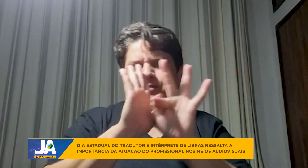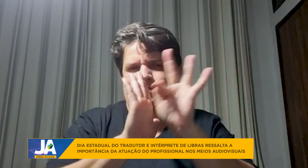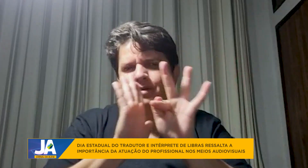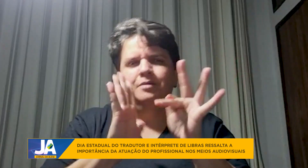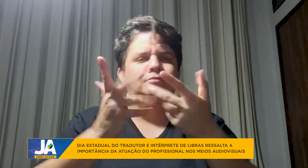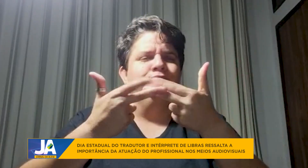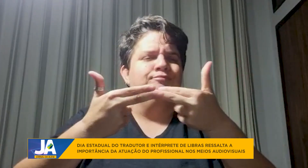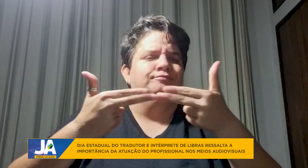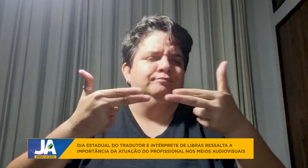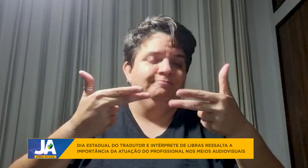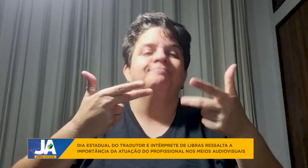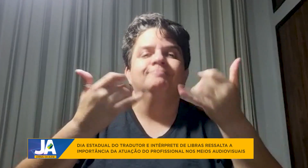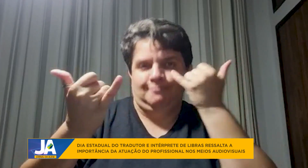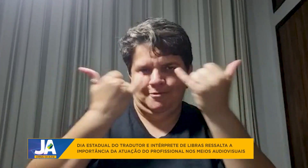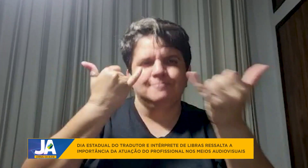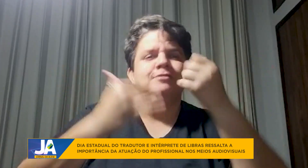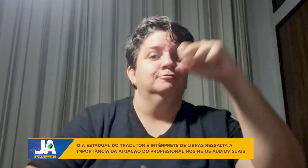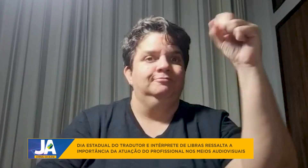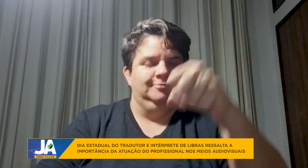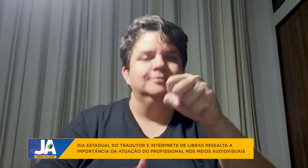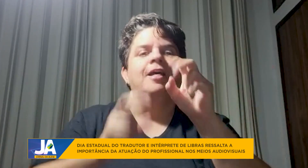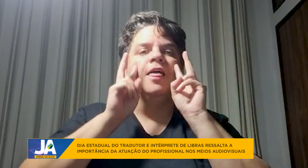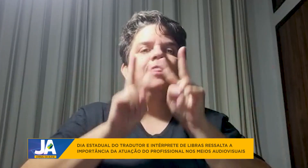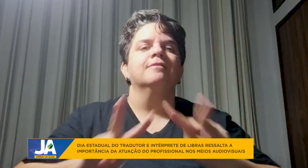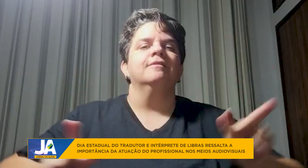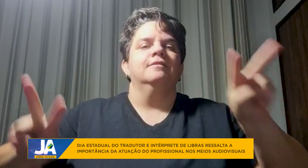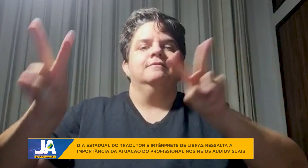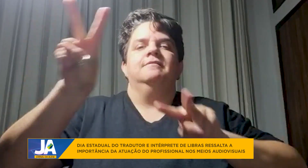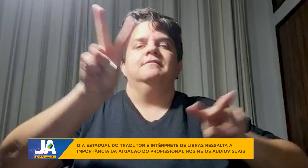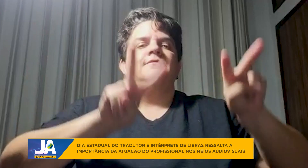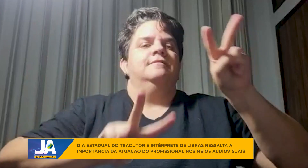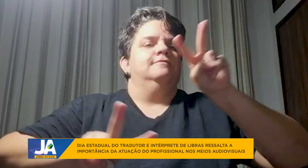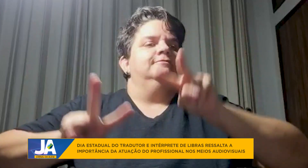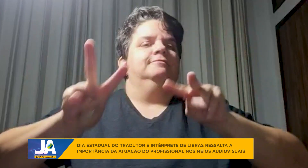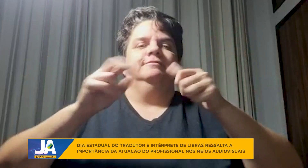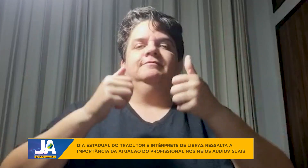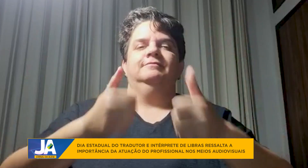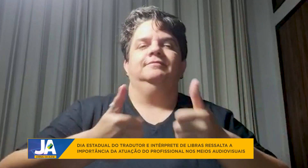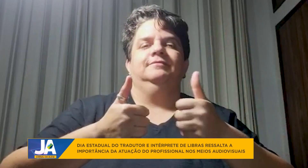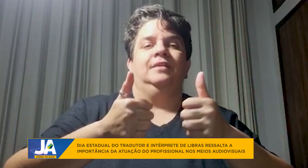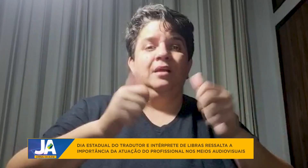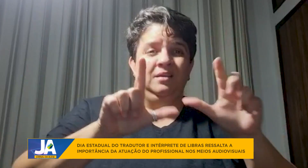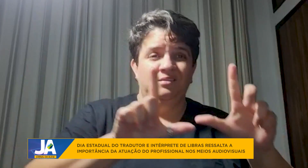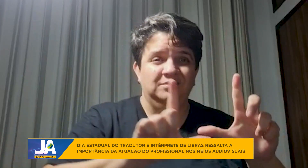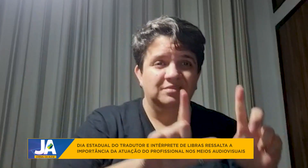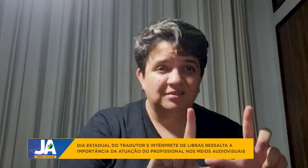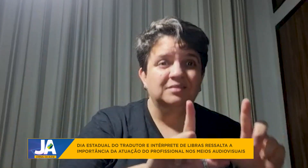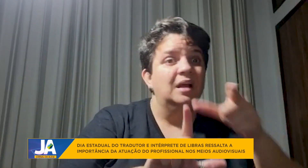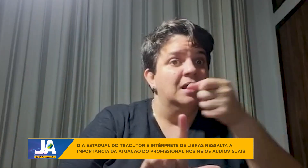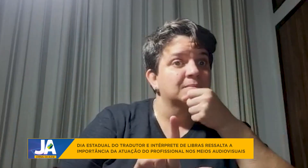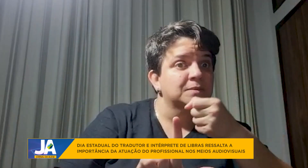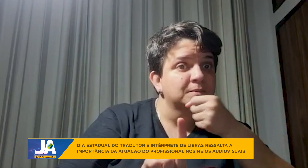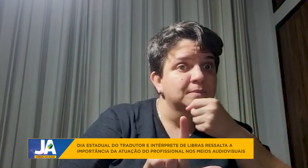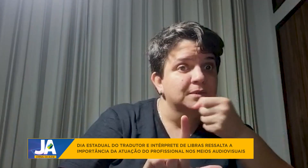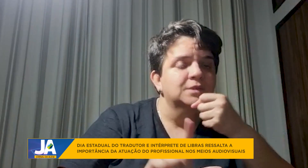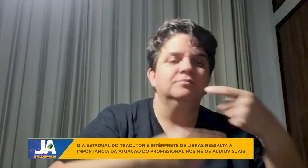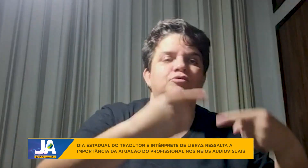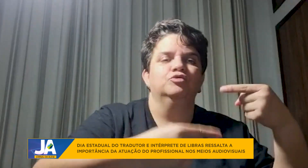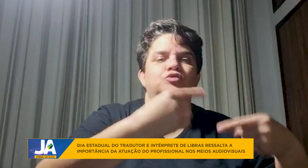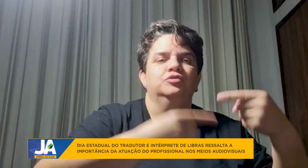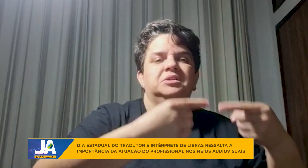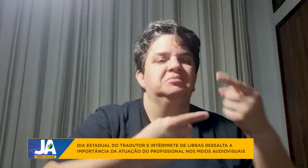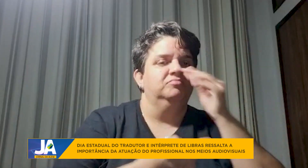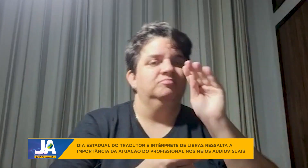discussões, e isso é muito importante, pois é algo mais visual. Pois, quando está lá o repórter discutindo,